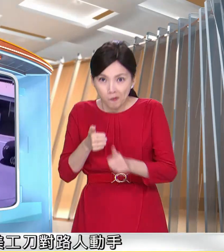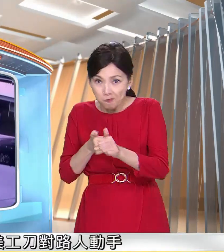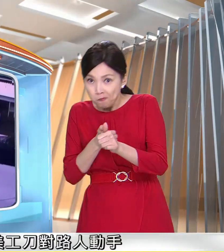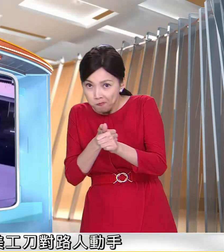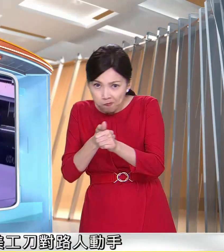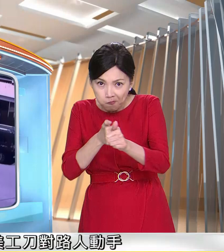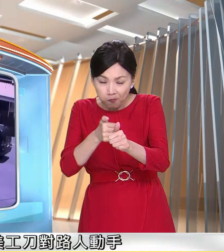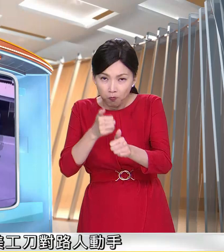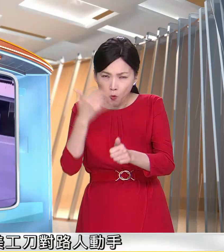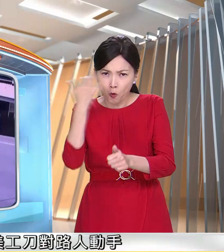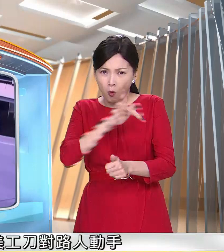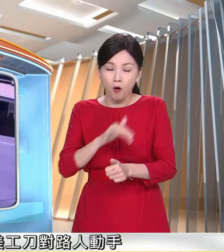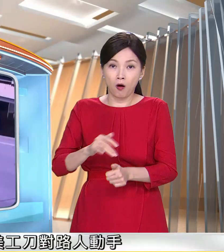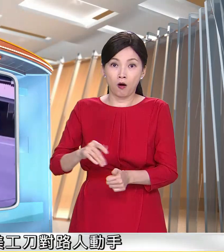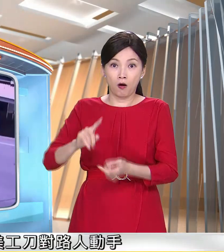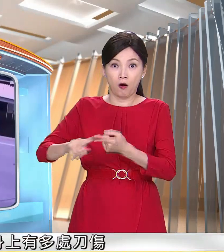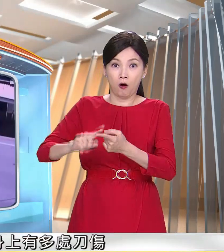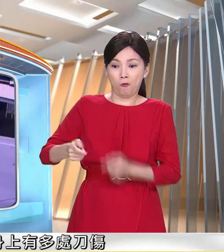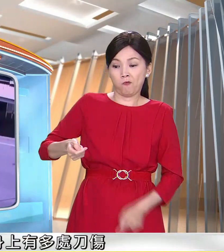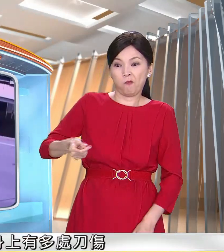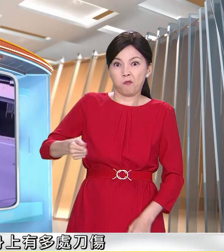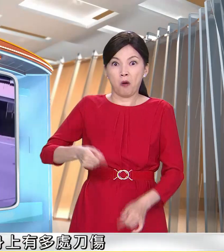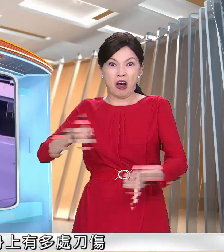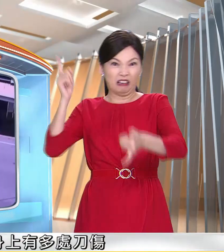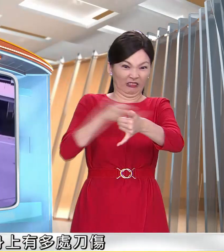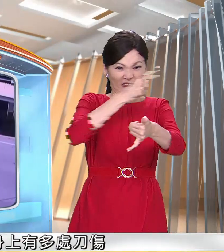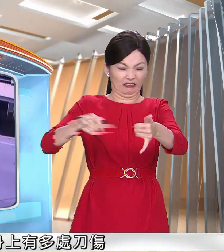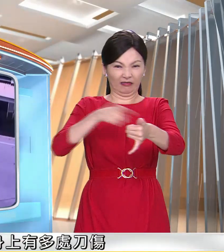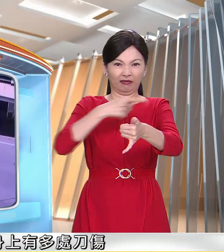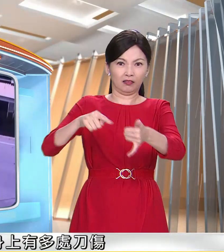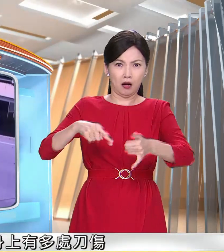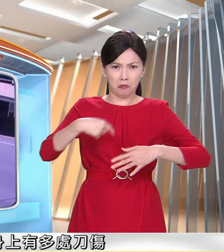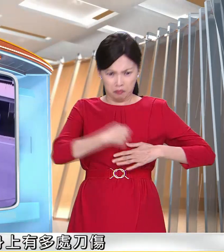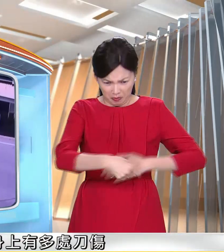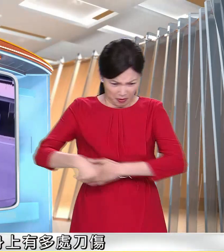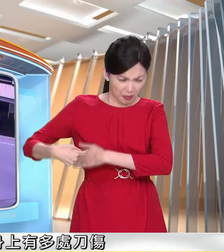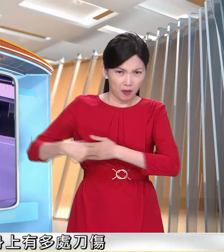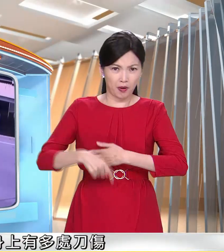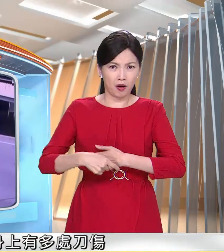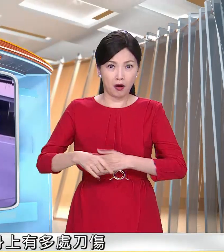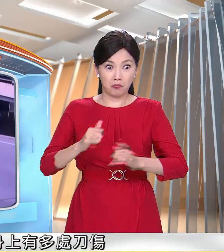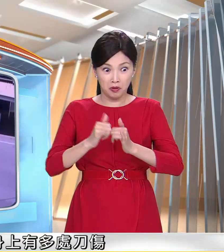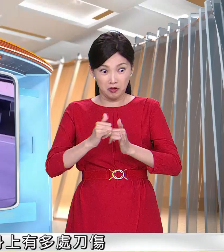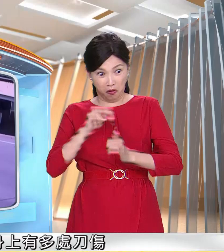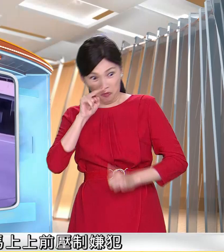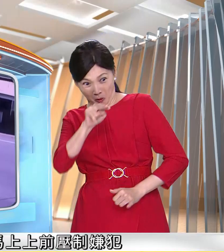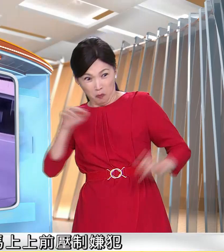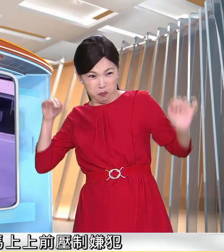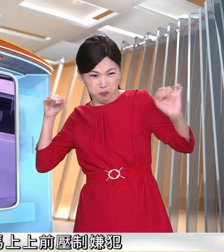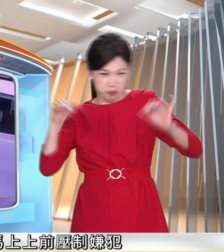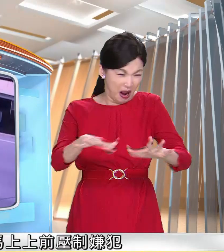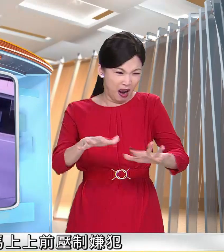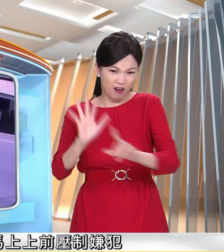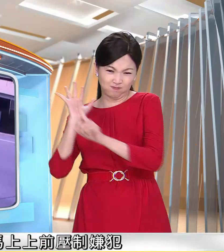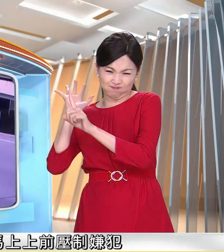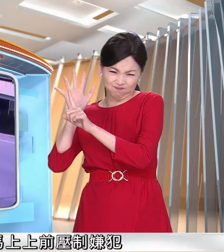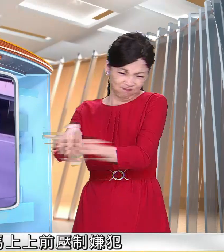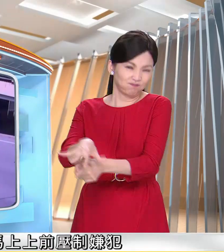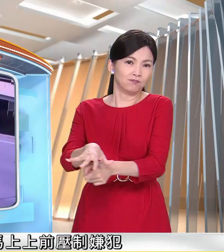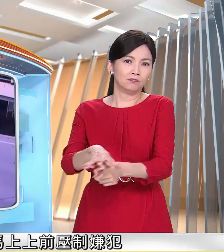路人动手，造成受害女子的身上有多处刀伤，所幸有热心民众马上上前压